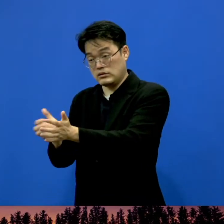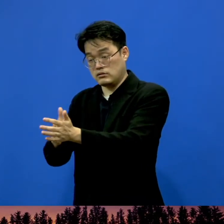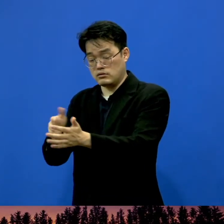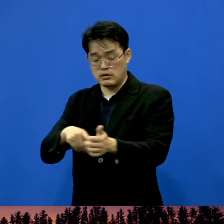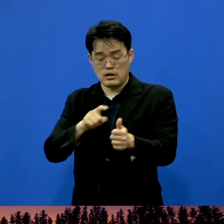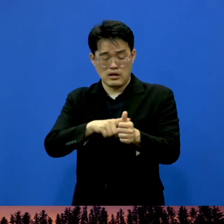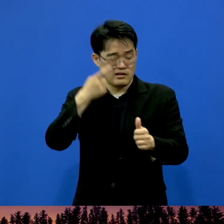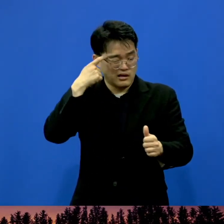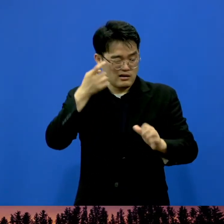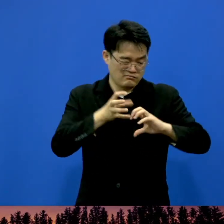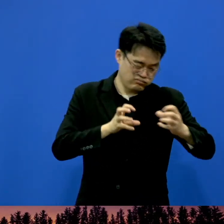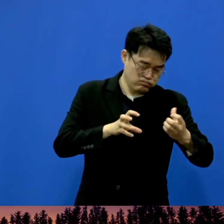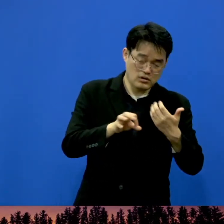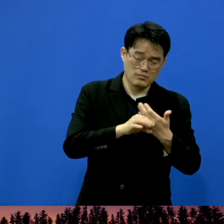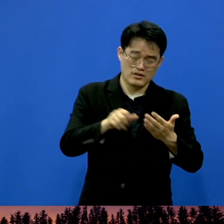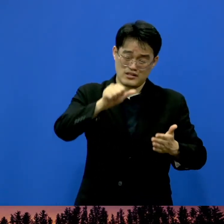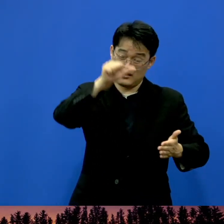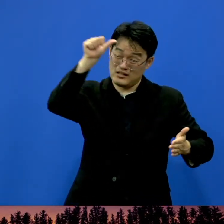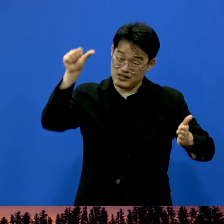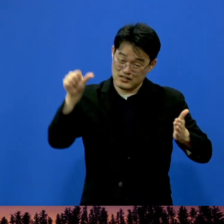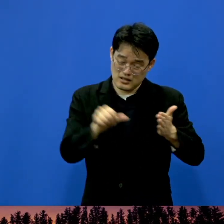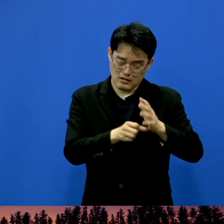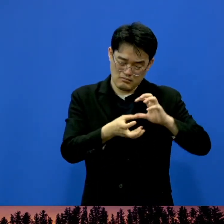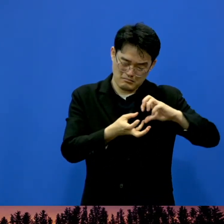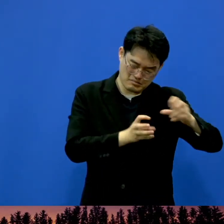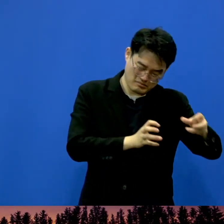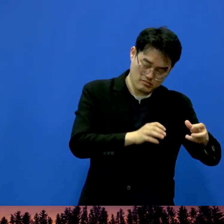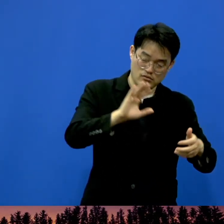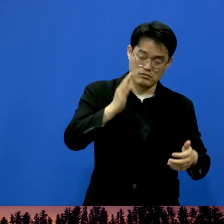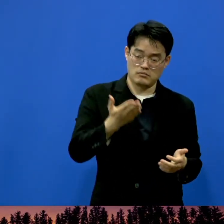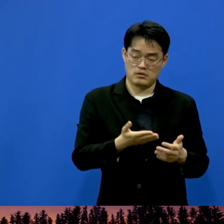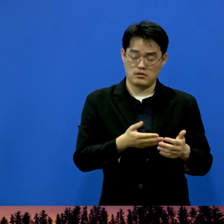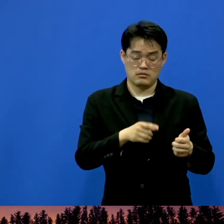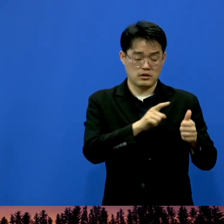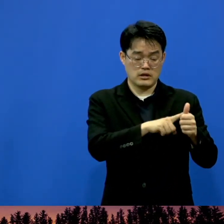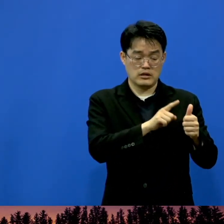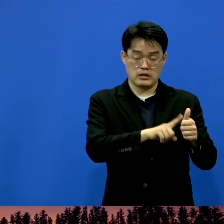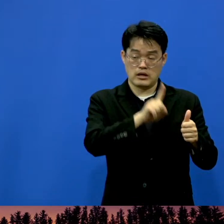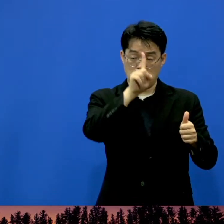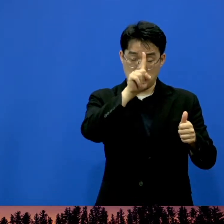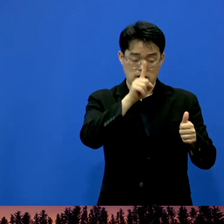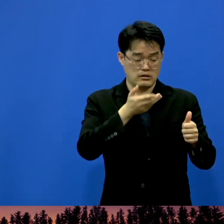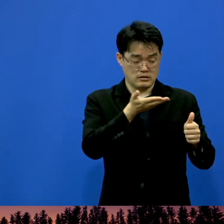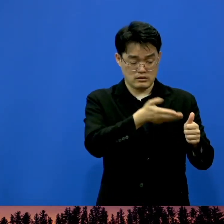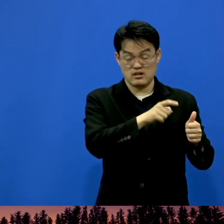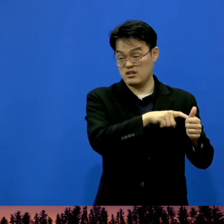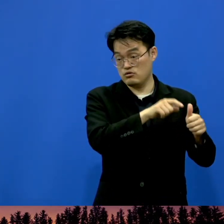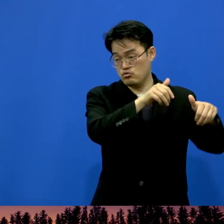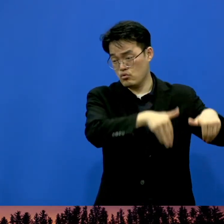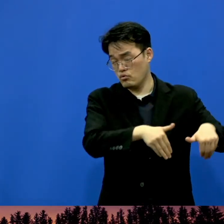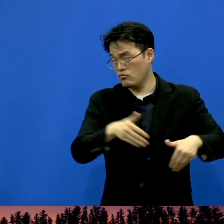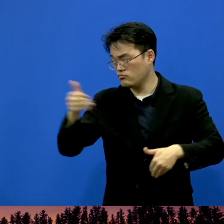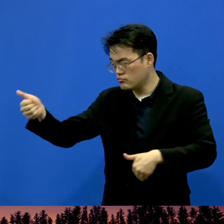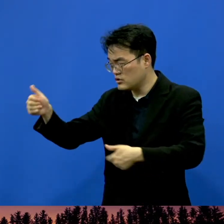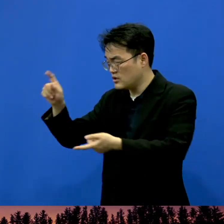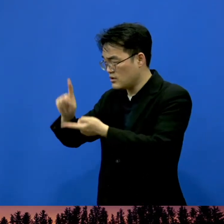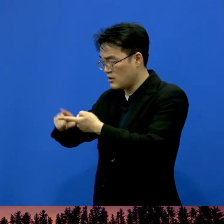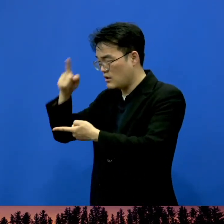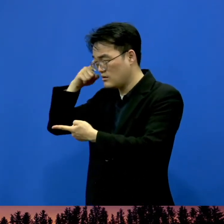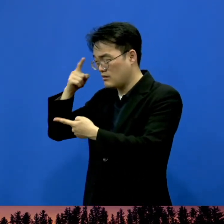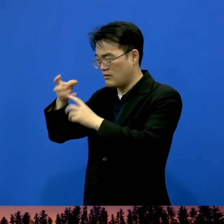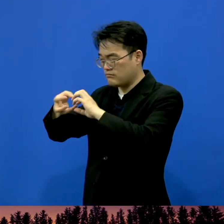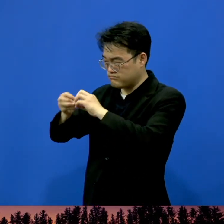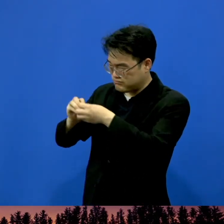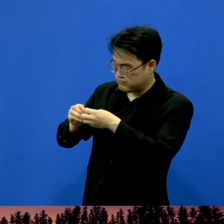전체가 꼬이는 것이죠. 그러니까 이분은 이 한 달 동안 한 사람은 주인에 대한 고정관념 자체가 잘못된 거예요.